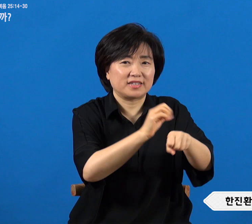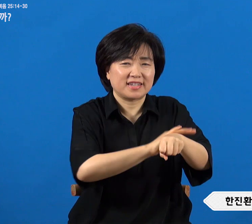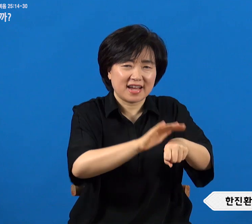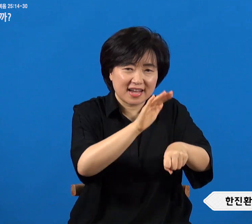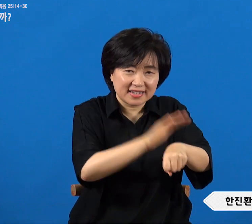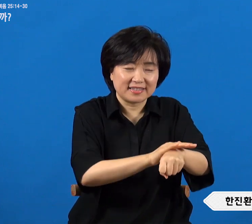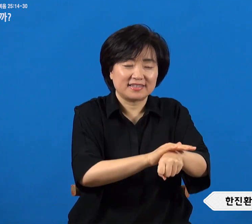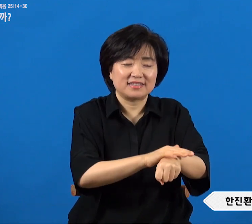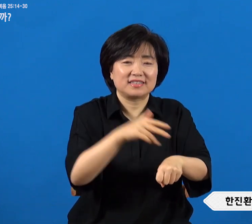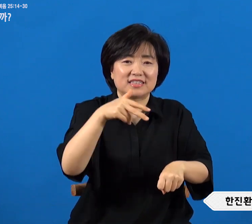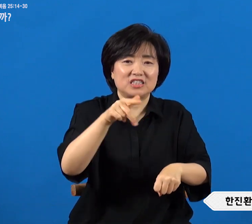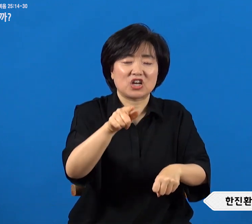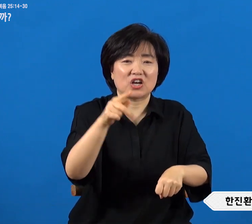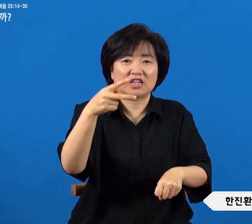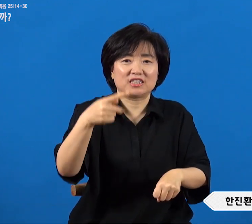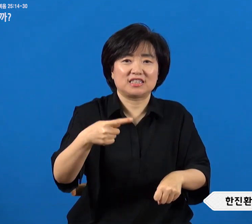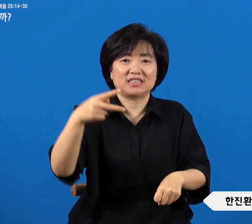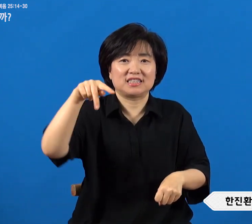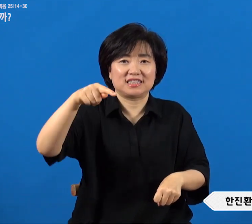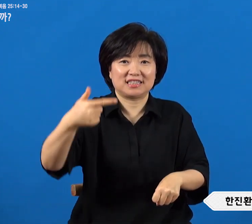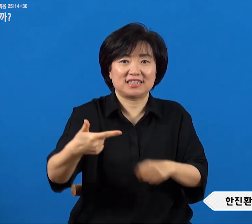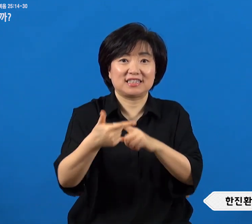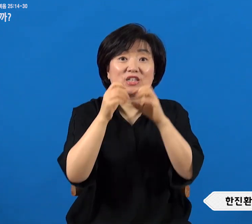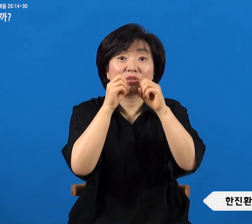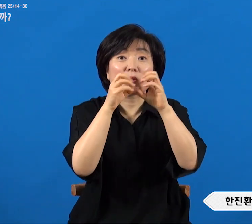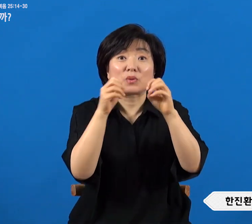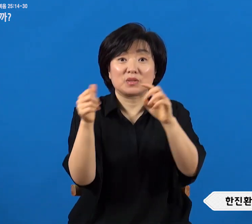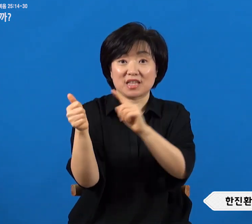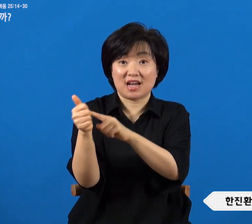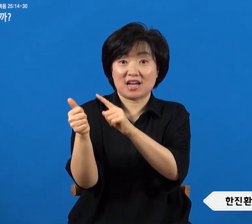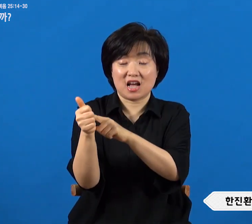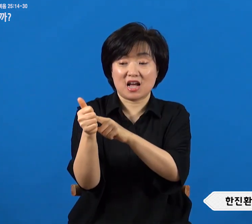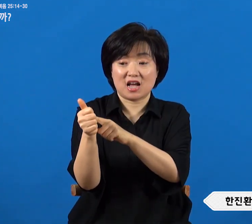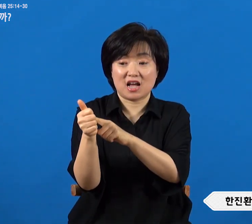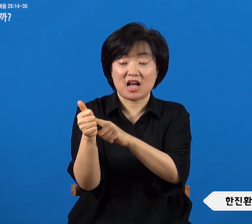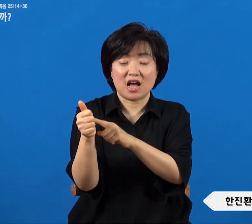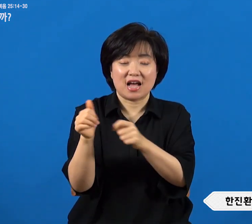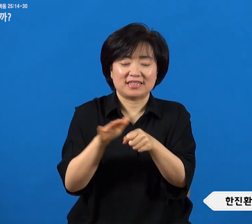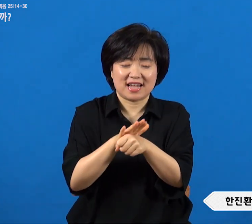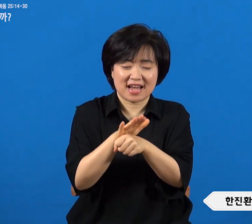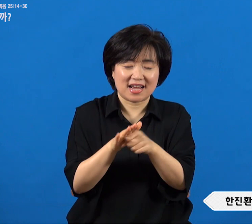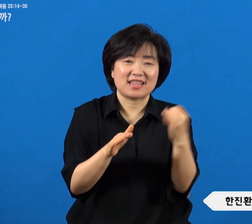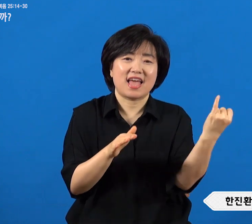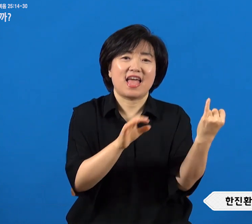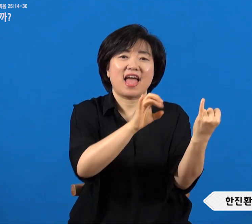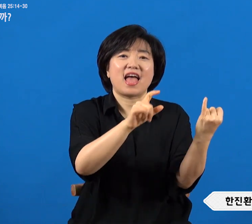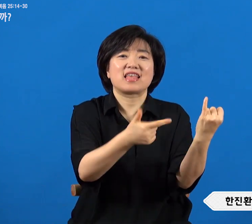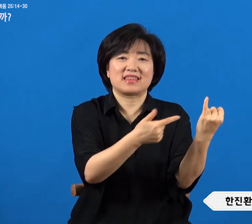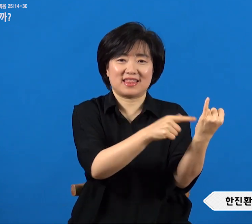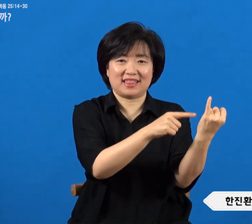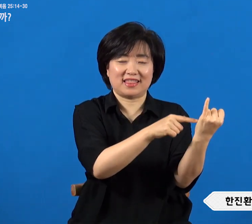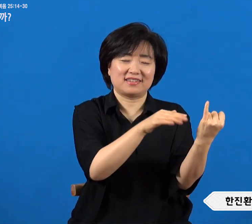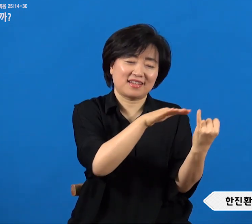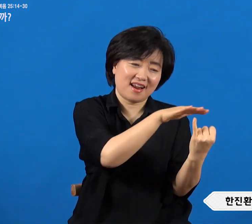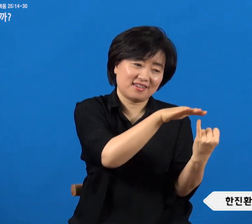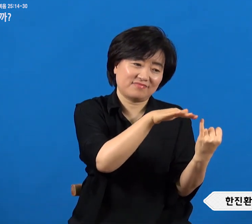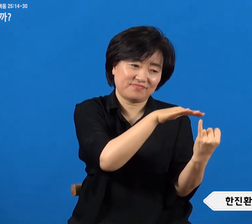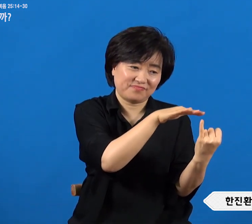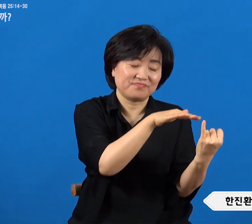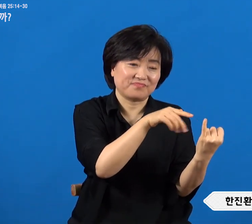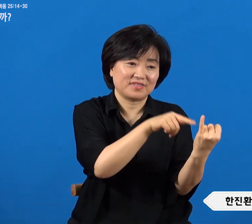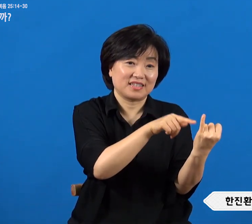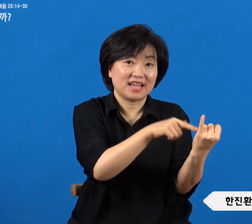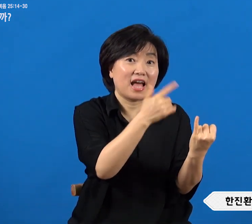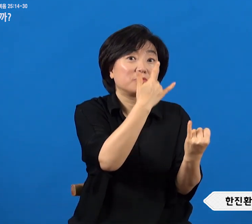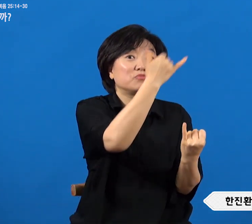저더선 선교사가 앤이라는 여성을 사랑하게 됐는데, 그래서 그 아버지에게 결혼을 허락해